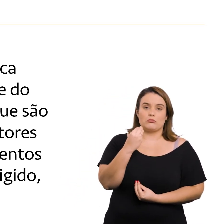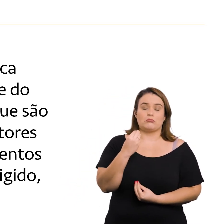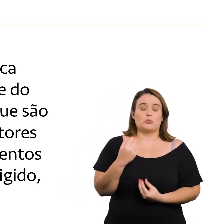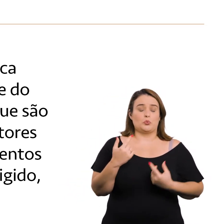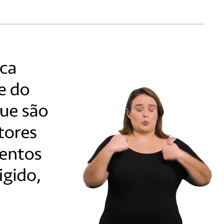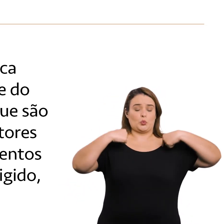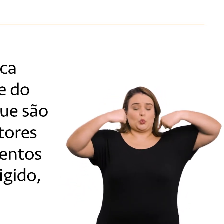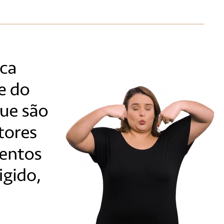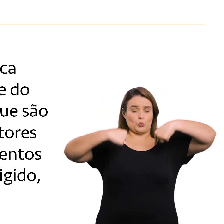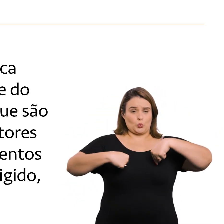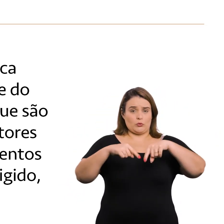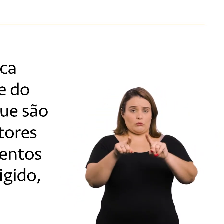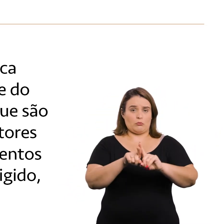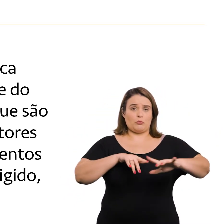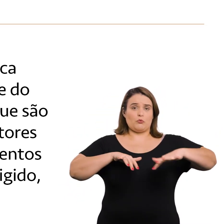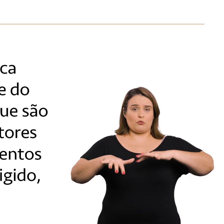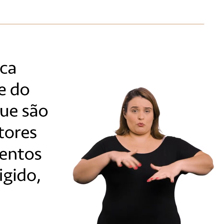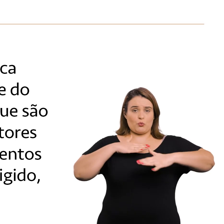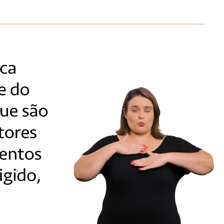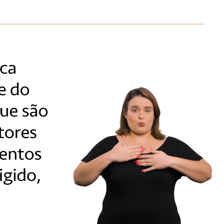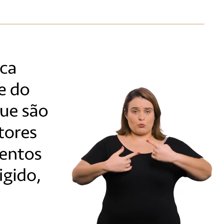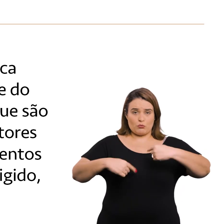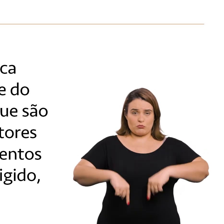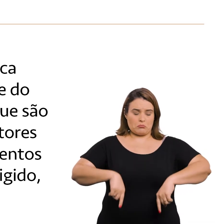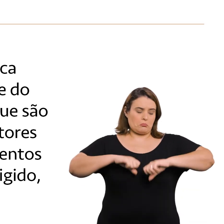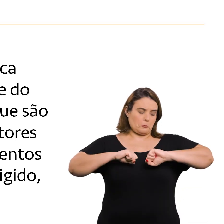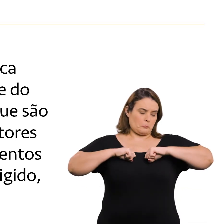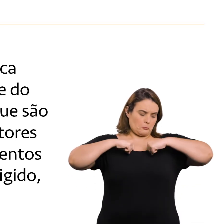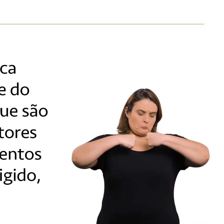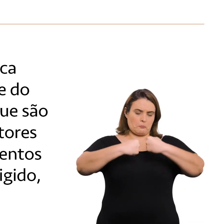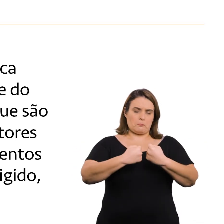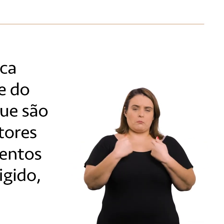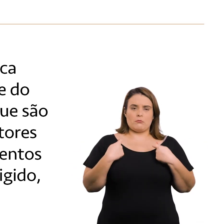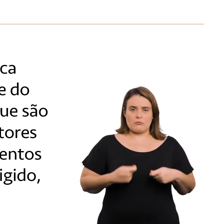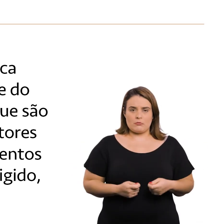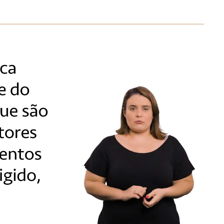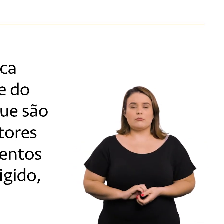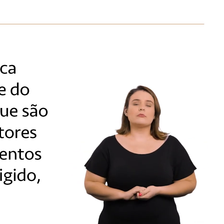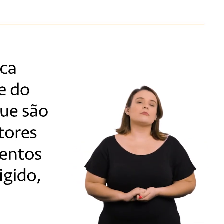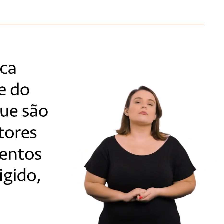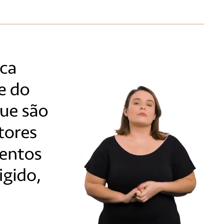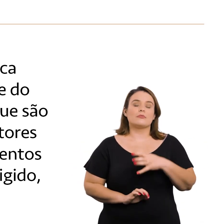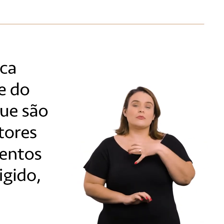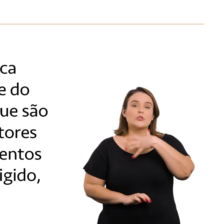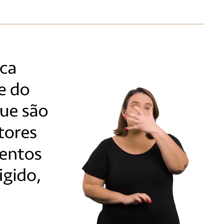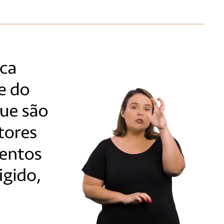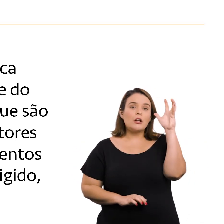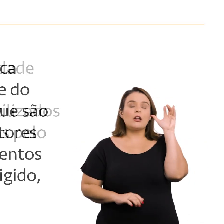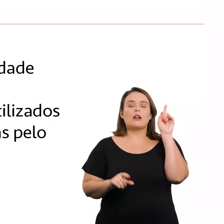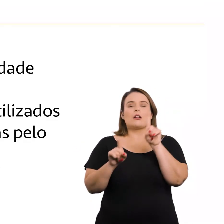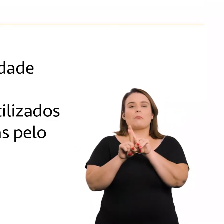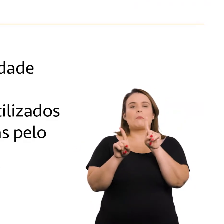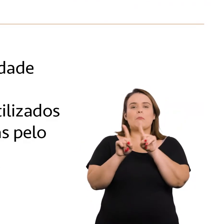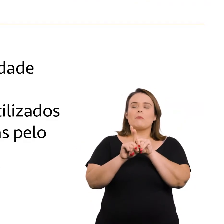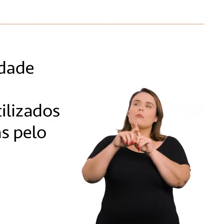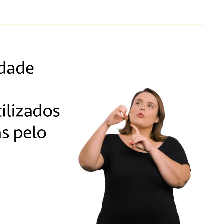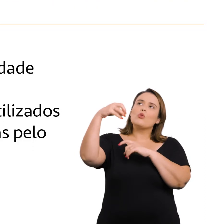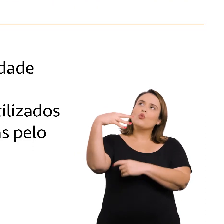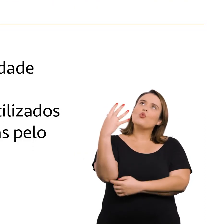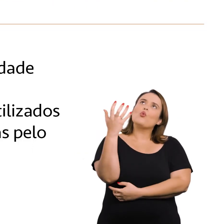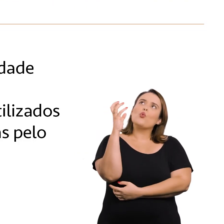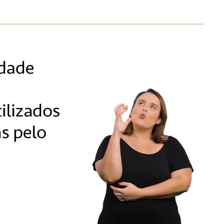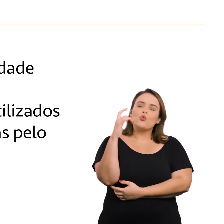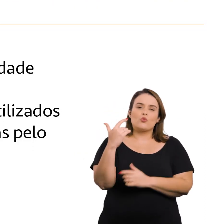a postura e os movimentos do corpo, o esforço físico exigido, condições climáticas e de iluminação do